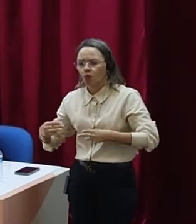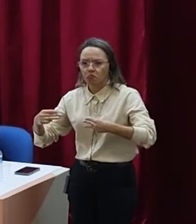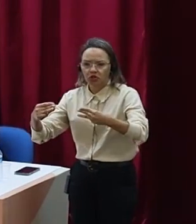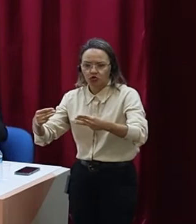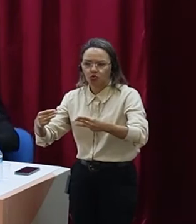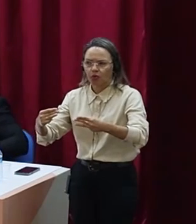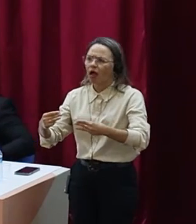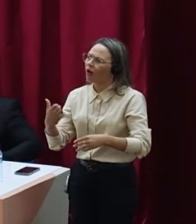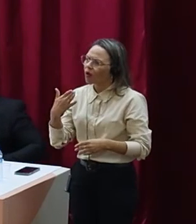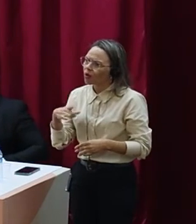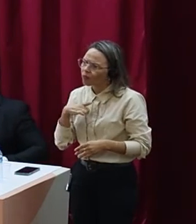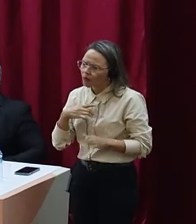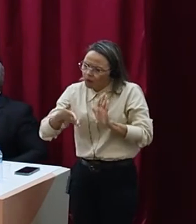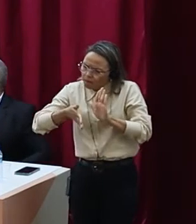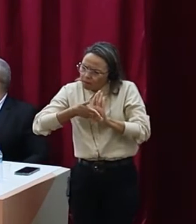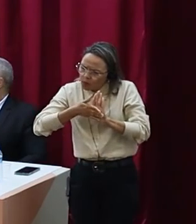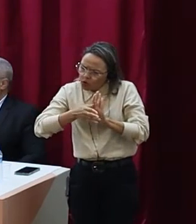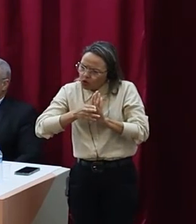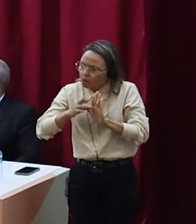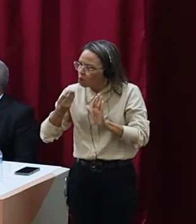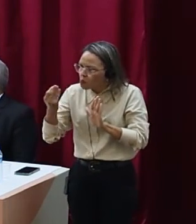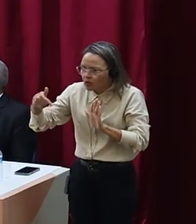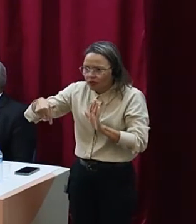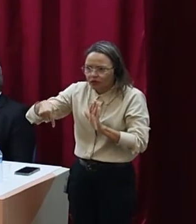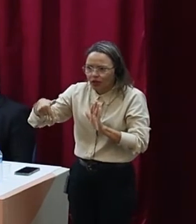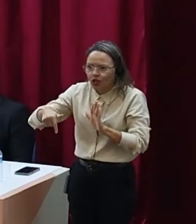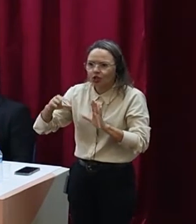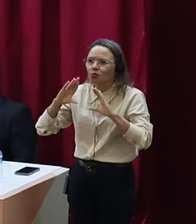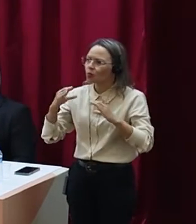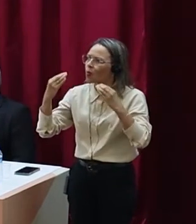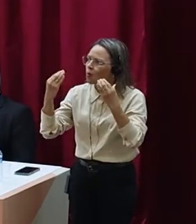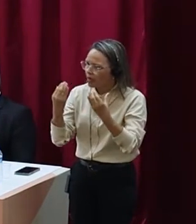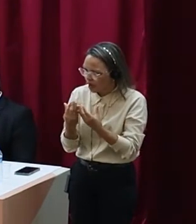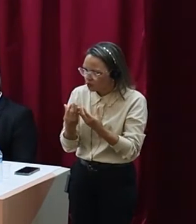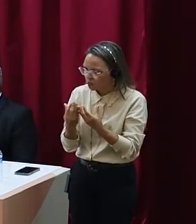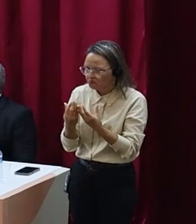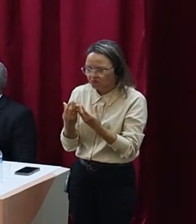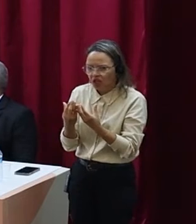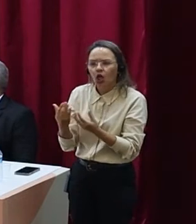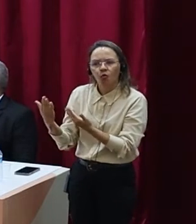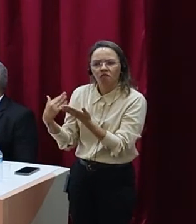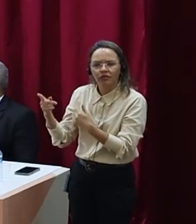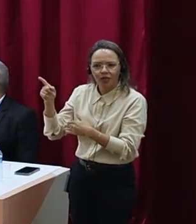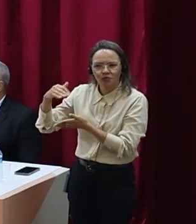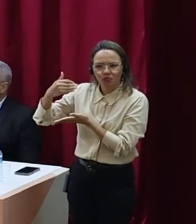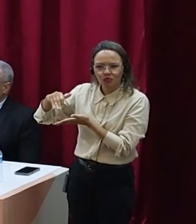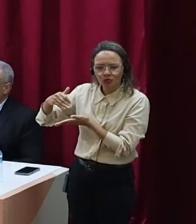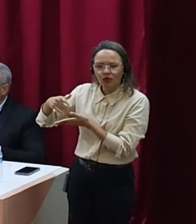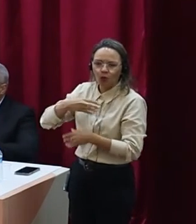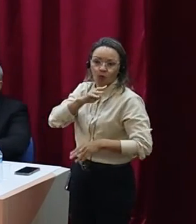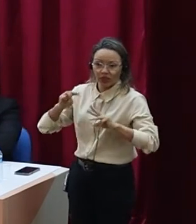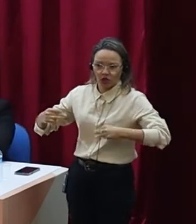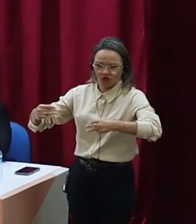que surgen acá en este congreso. Le dije al ministro, quiero tener una reunión con ustedes para acercarles